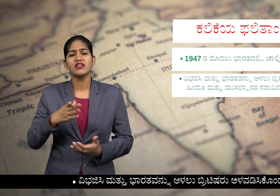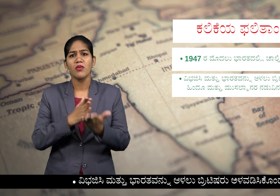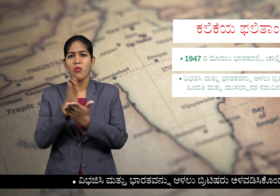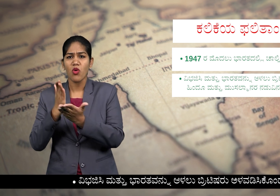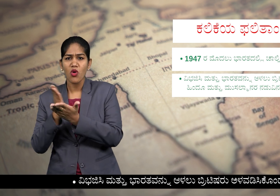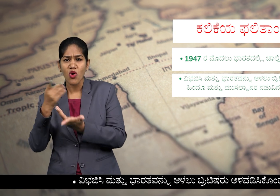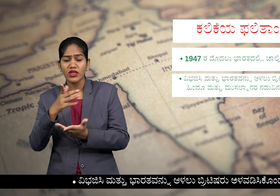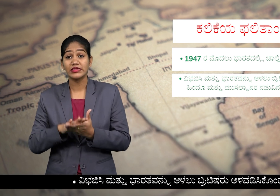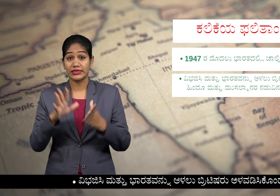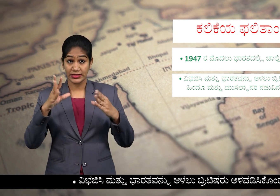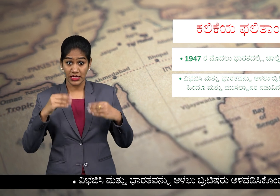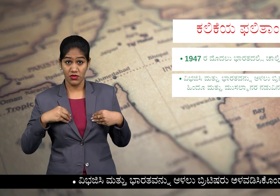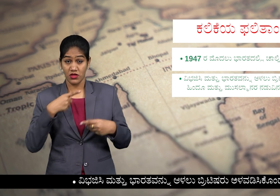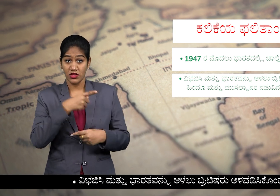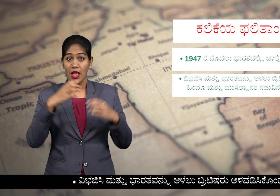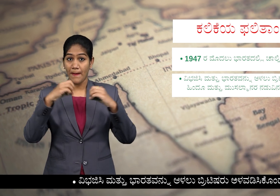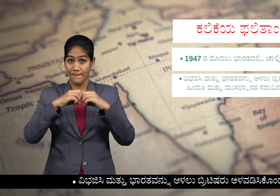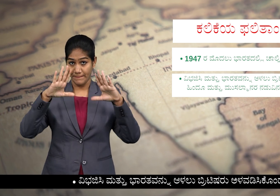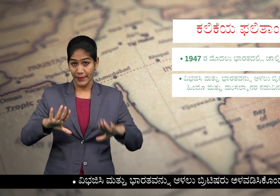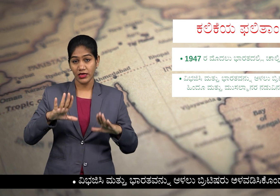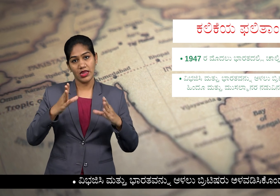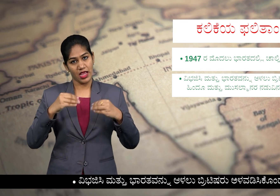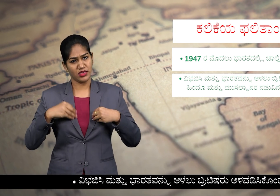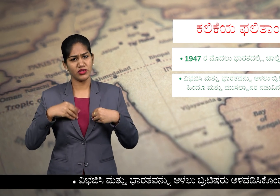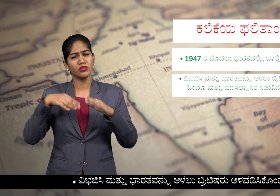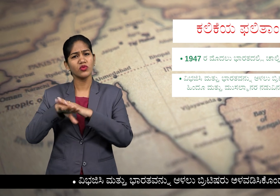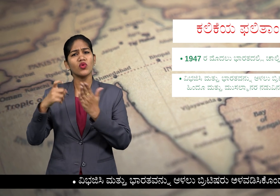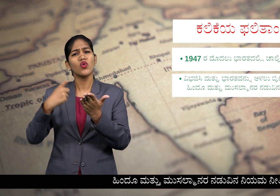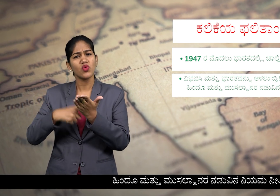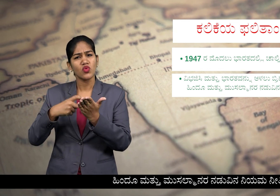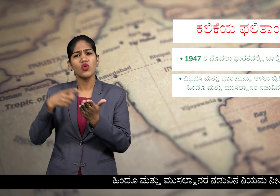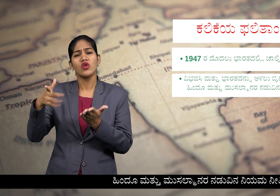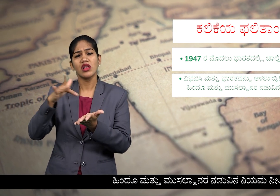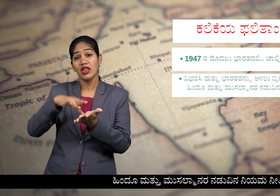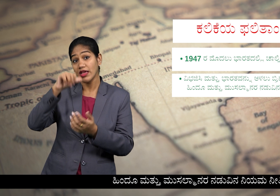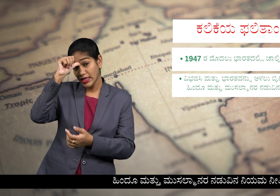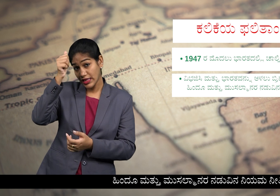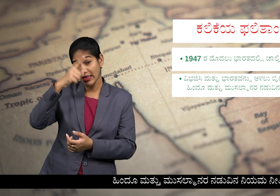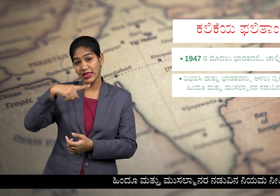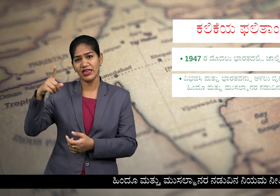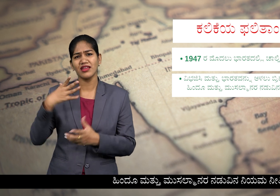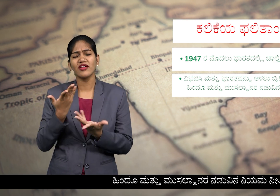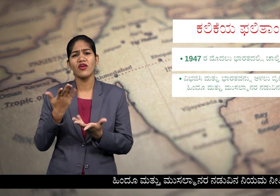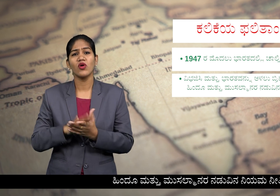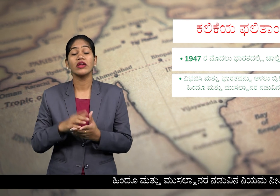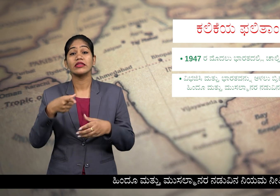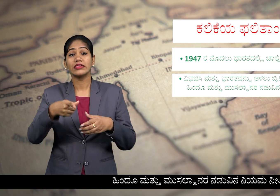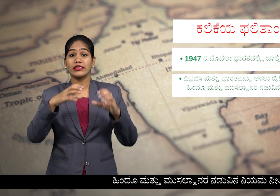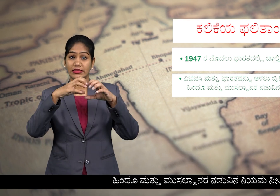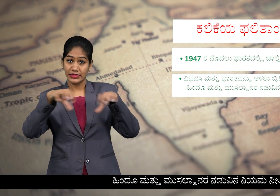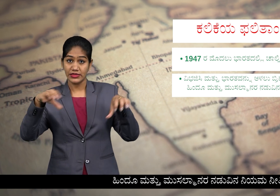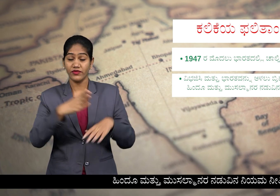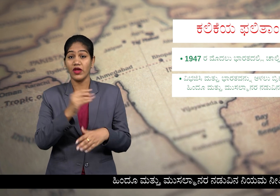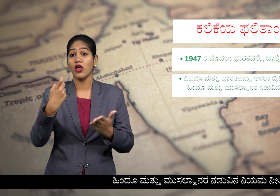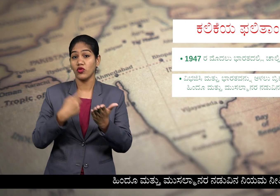ವಿಭಜಿಸಿ ಮತ್ತು ಭಾರತವನ್ನು ಆಳಲು ಬ್ರಿಟಿಷರು ಅಳವಡಿಸಿಕೊಂಡ ವಿಧಾನಗಳು. ಹಿಂದೂ ಮತ್ತು ಮುಸ್ಲಿಮರ ನಡುವಿನ ನಿಯಮ